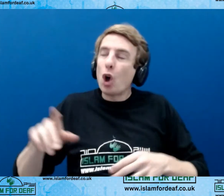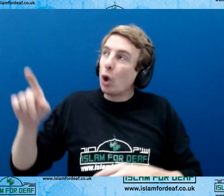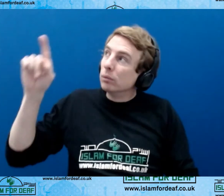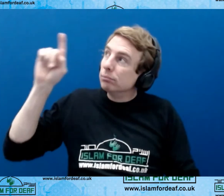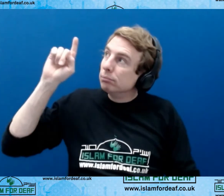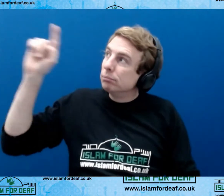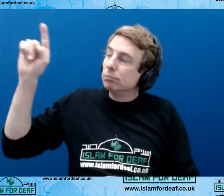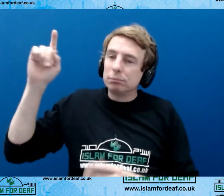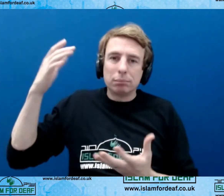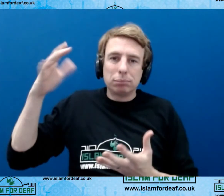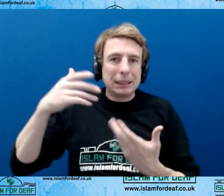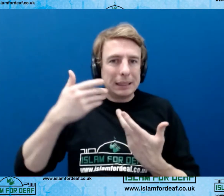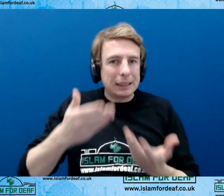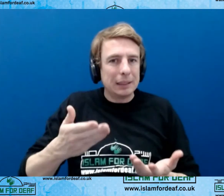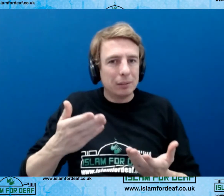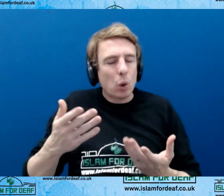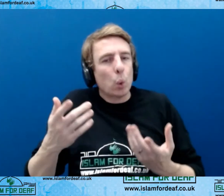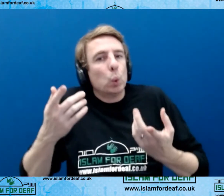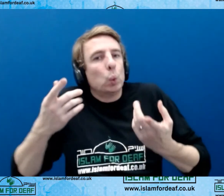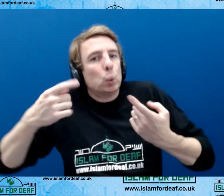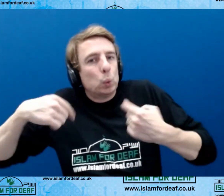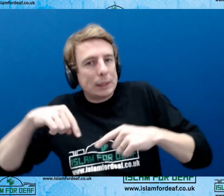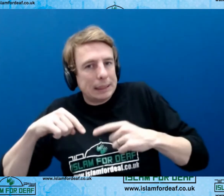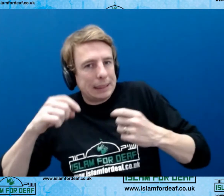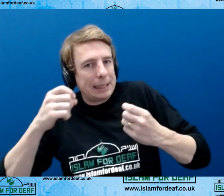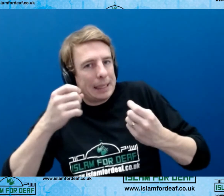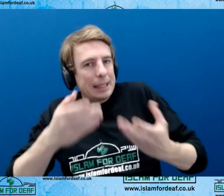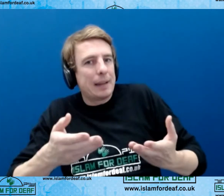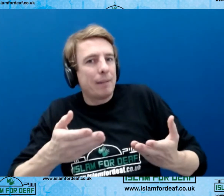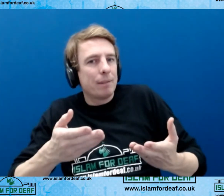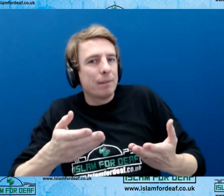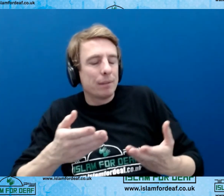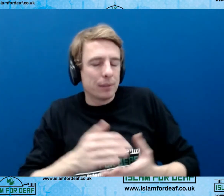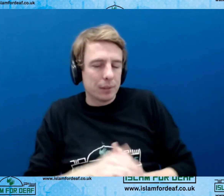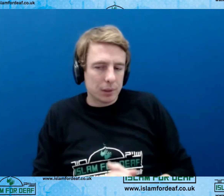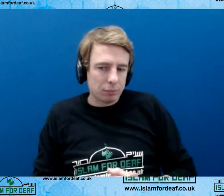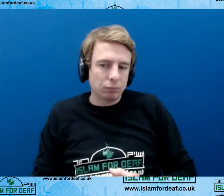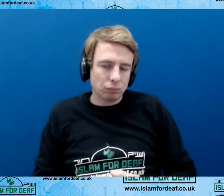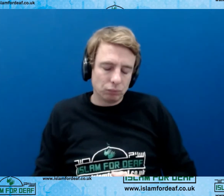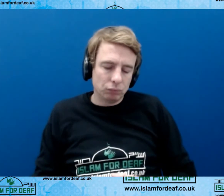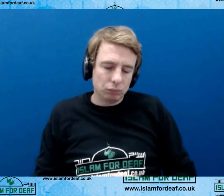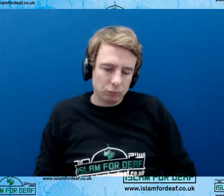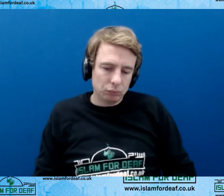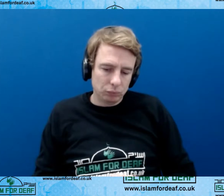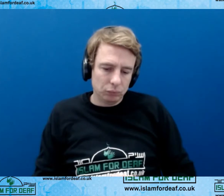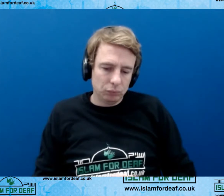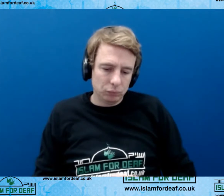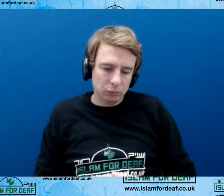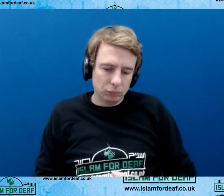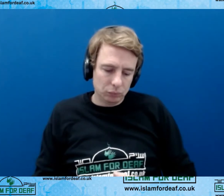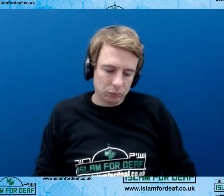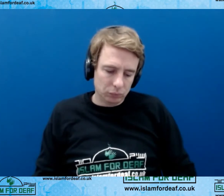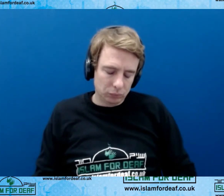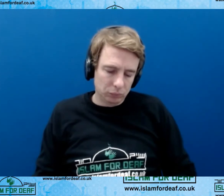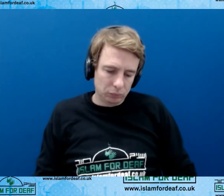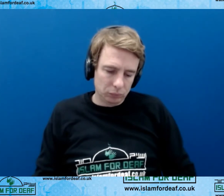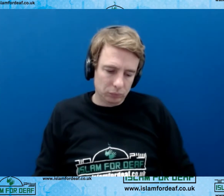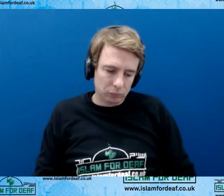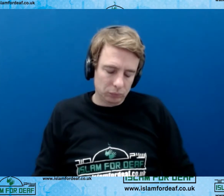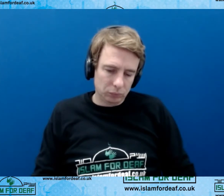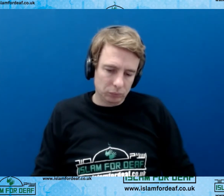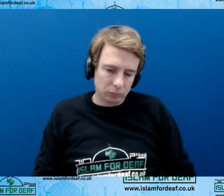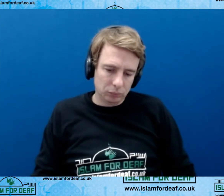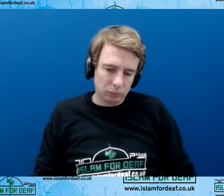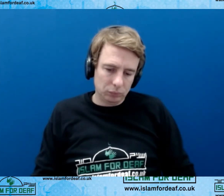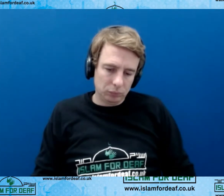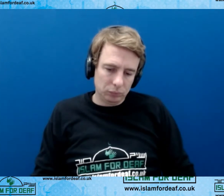you. وهذا الكوثر نهر في الجنة يصب في الحوض المورود. هذا